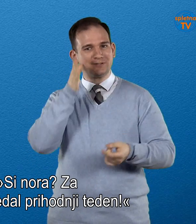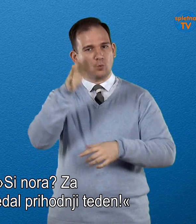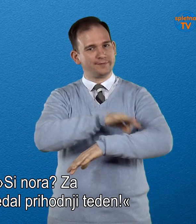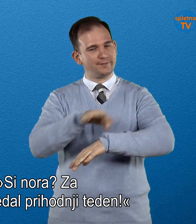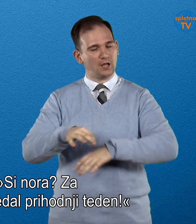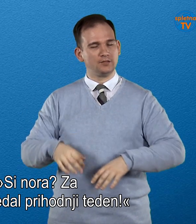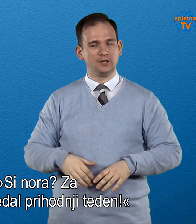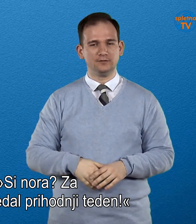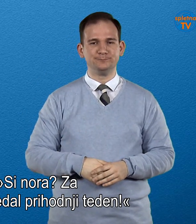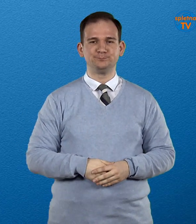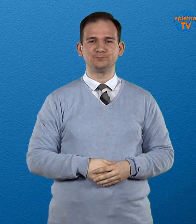teden.